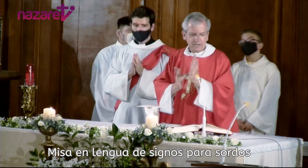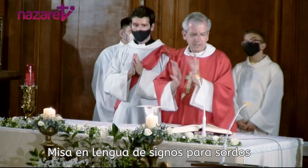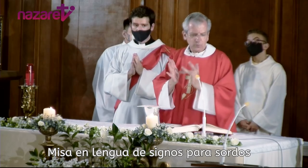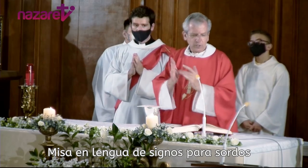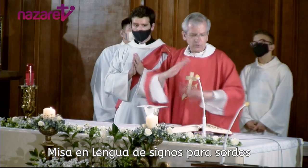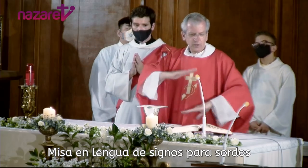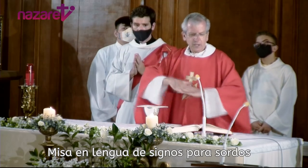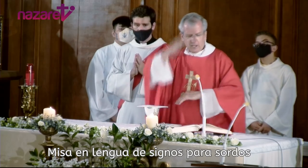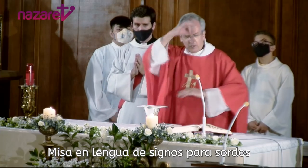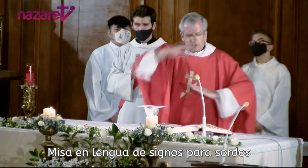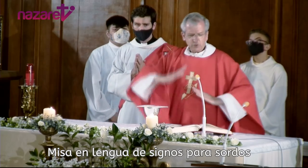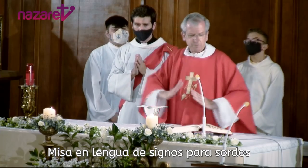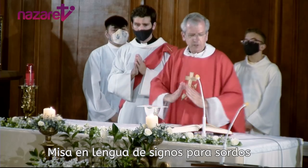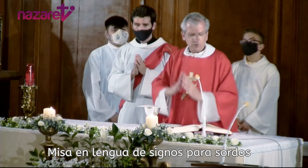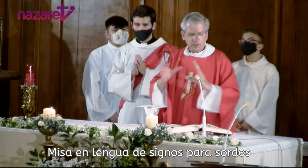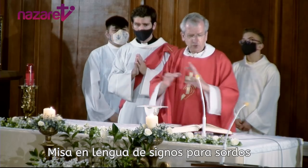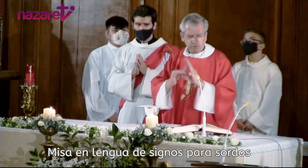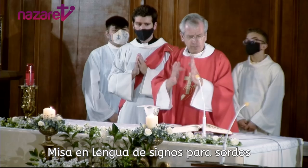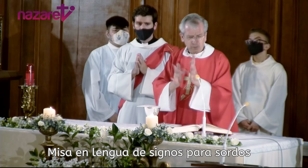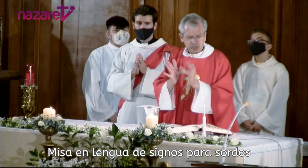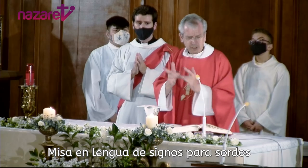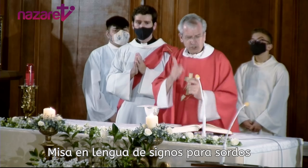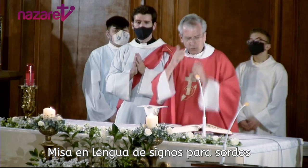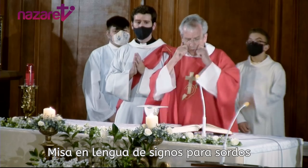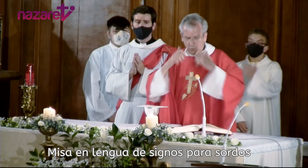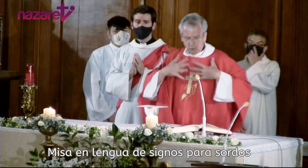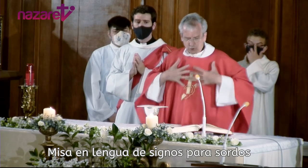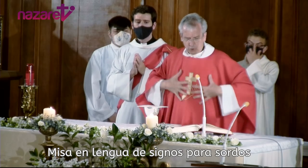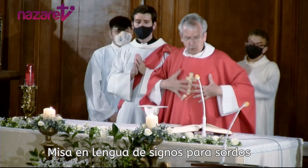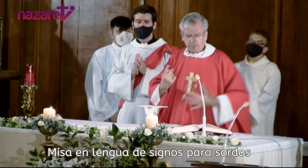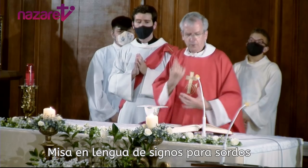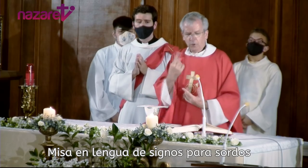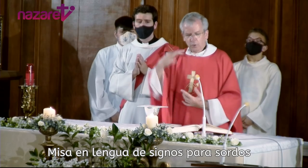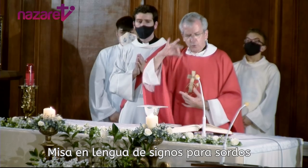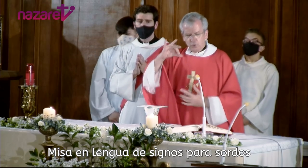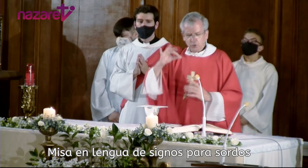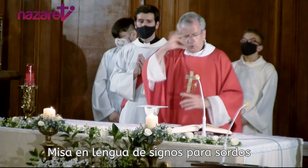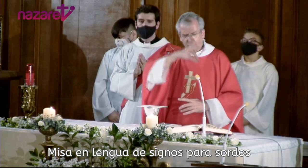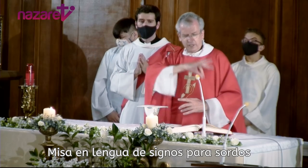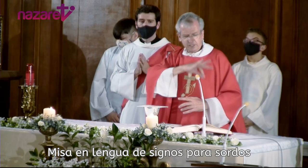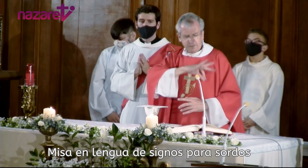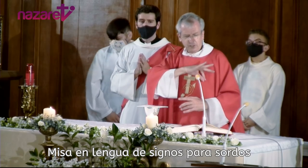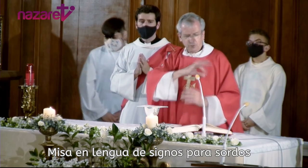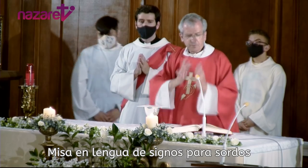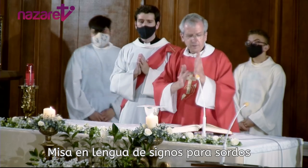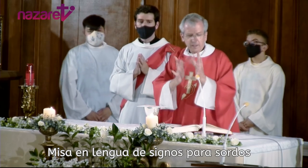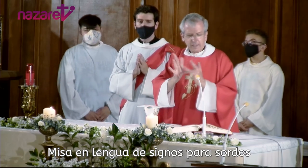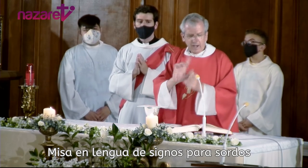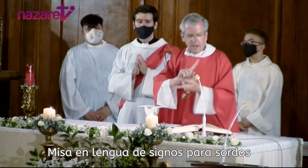de tu Hijo y llenos de su Espíritu Santo, formemos en Cristo un solo cuerpo, y un solo Espíritu. Que Él